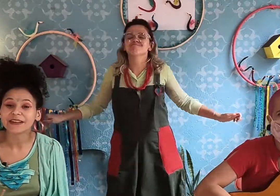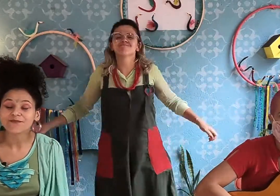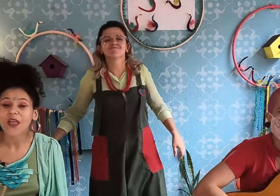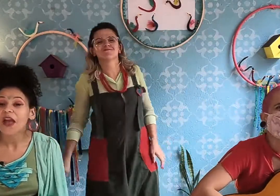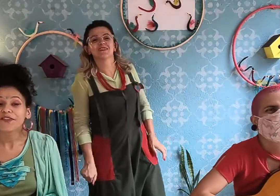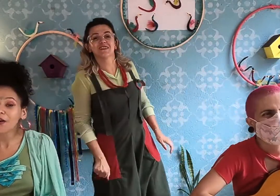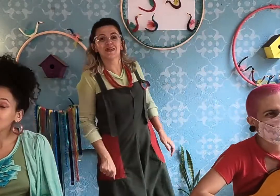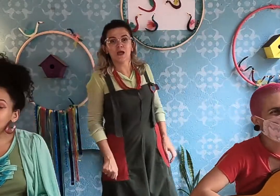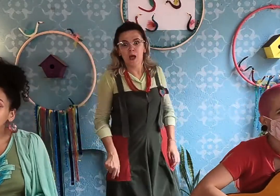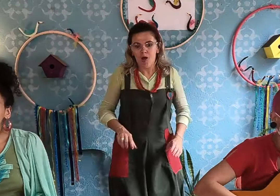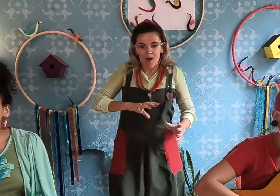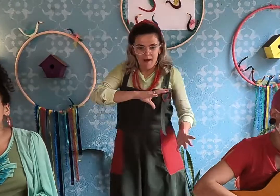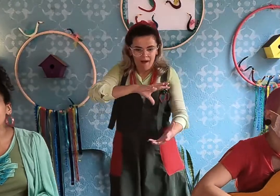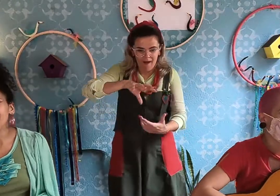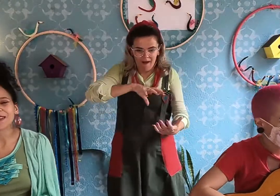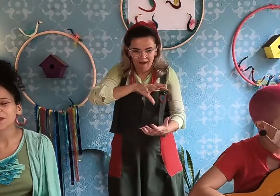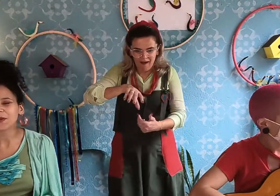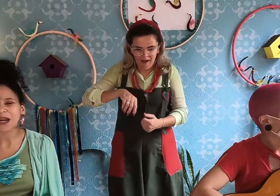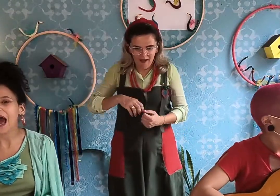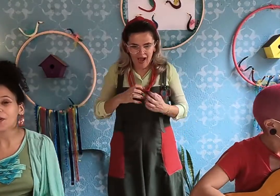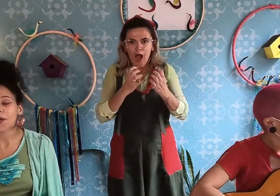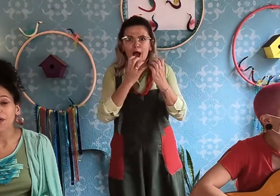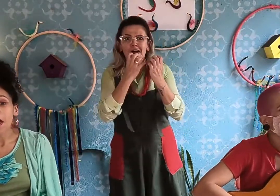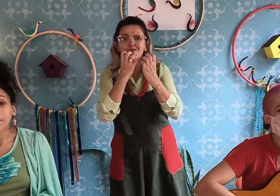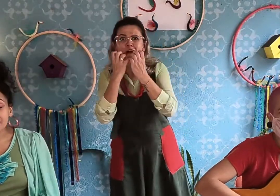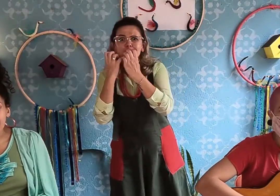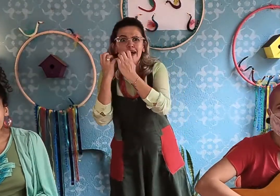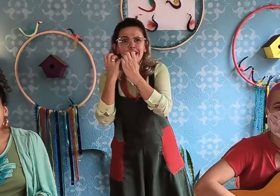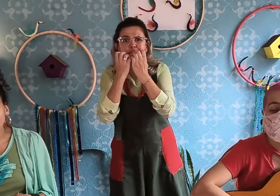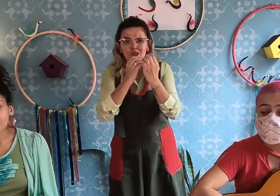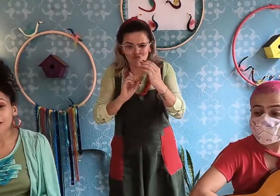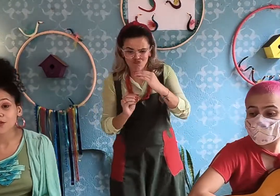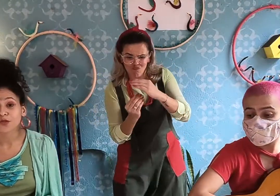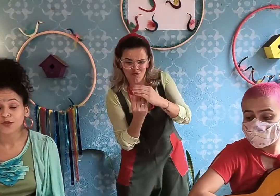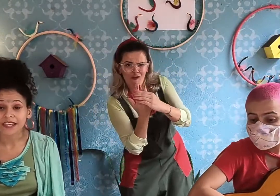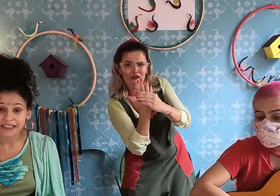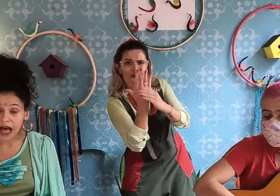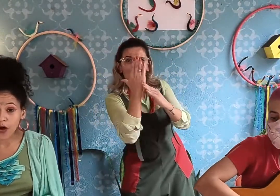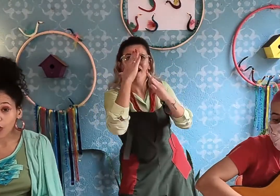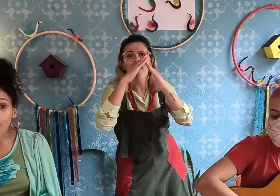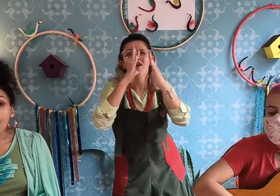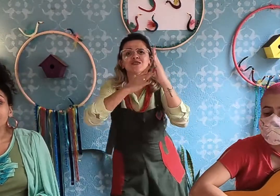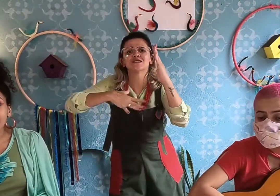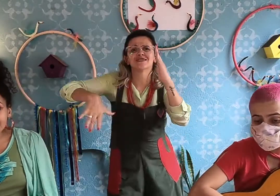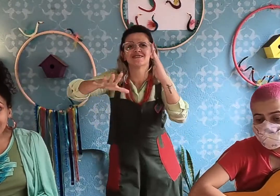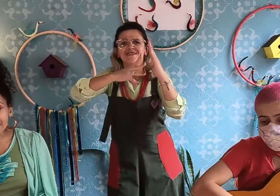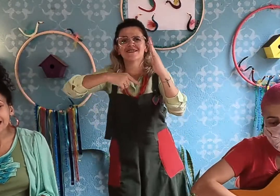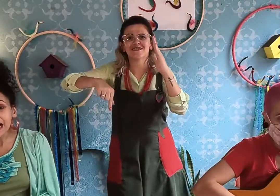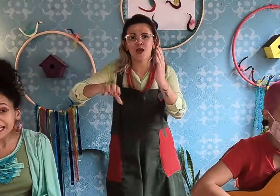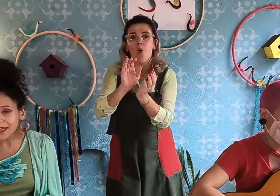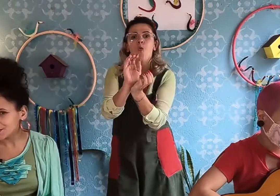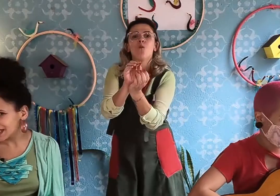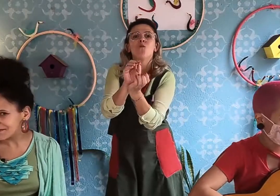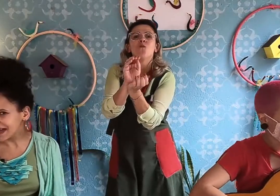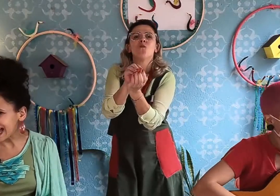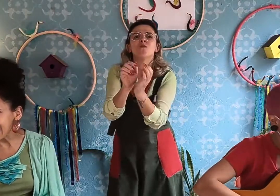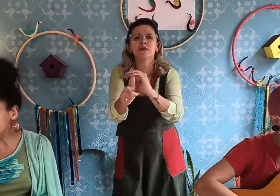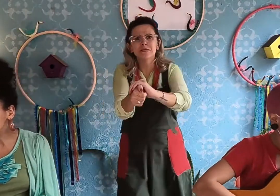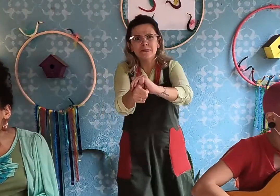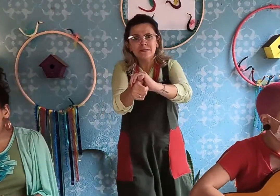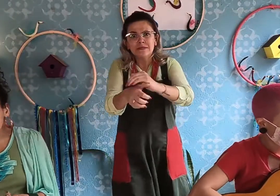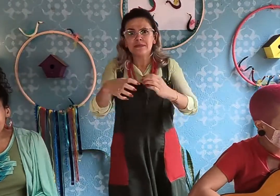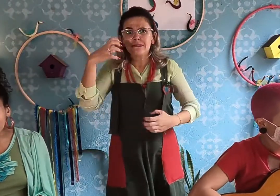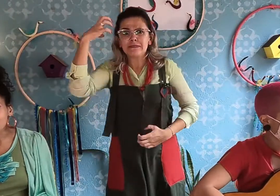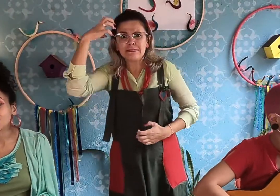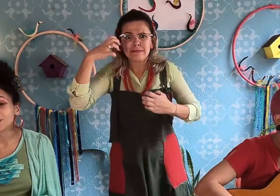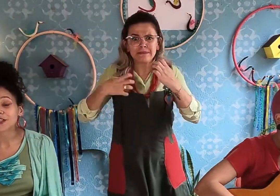Siri. Fauna flora comendo curau. Mandaca brotando no quintal. Jacaré, tartaruga e